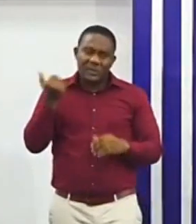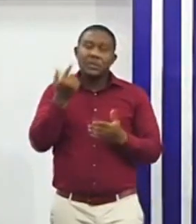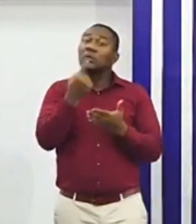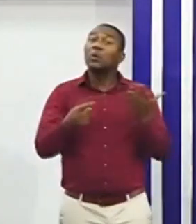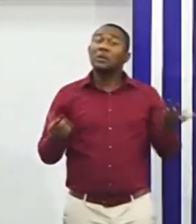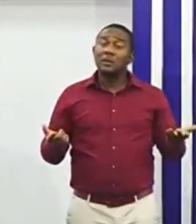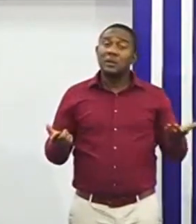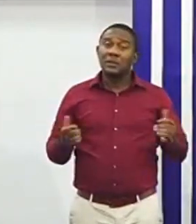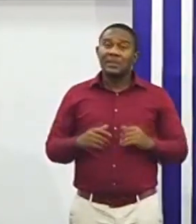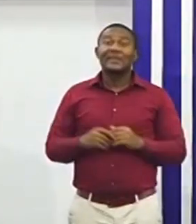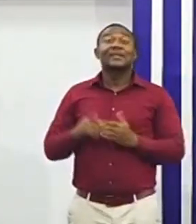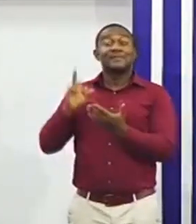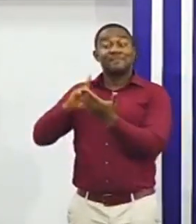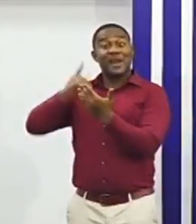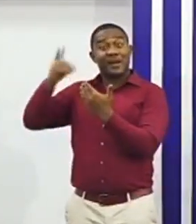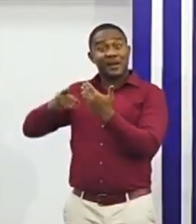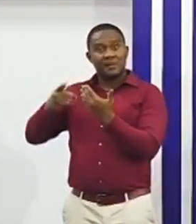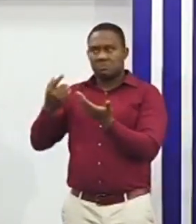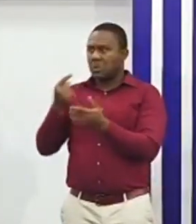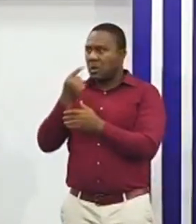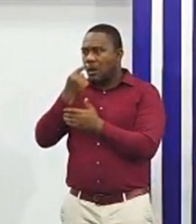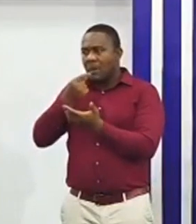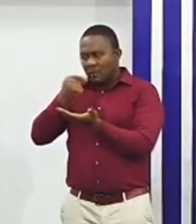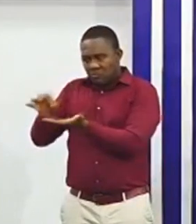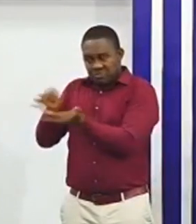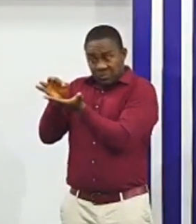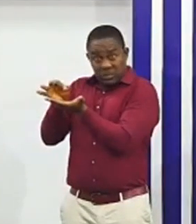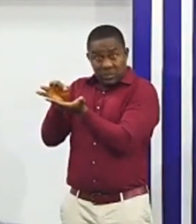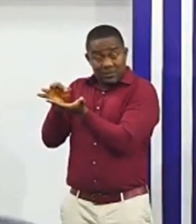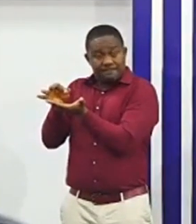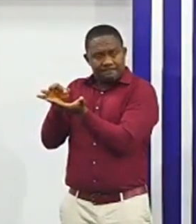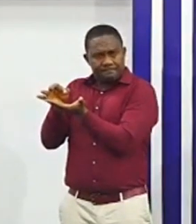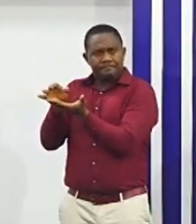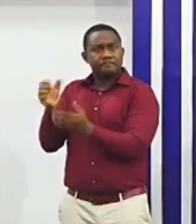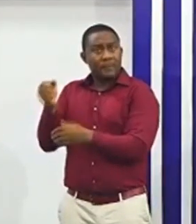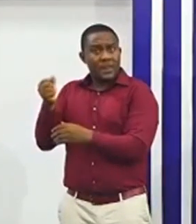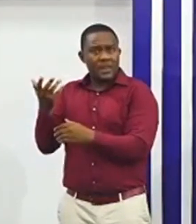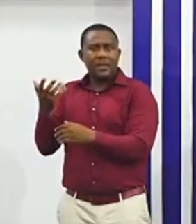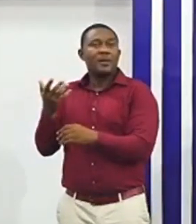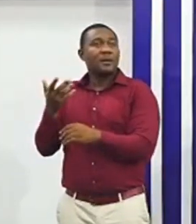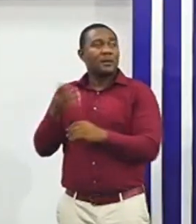da fiil. Ba da ba wuli ka ba taa la a baaloŋ kyɛ kare da fiil ba. Te da maŋ de la a